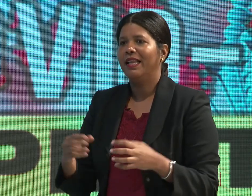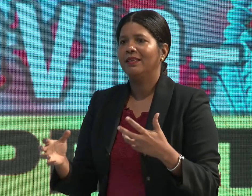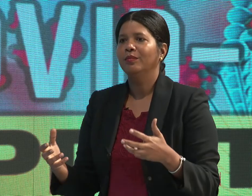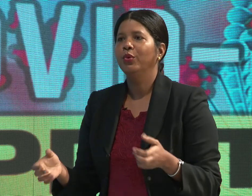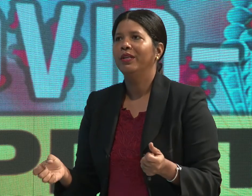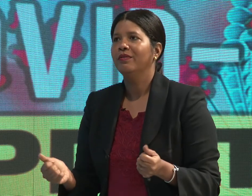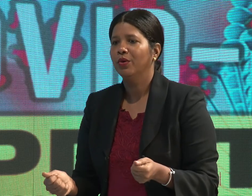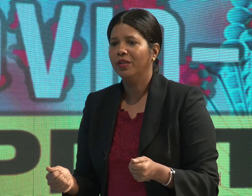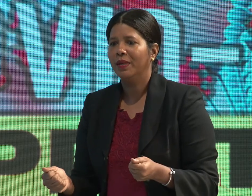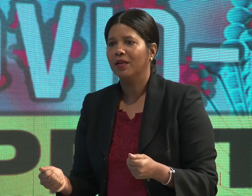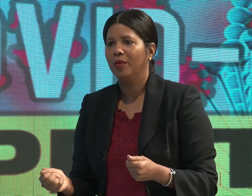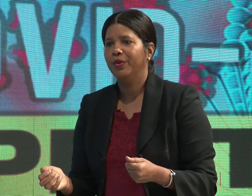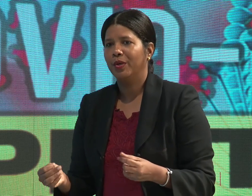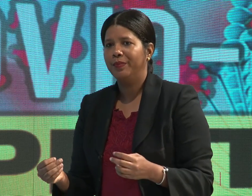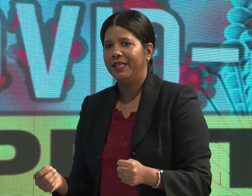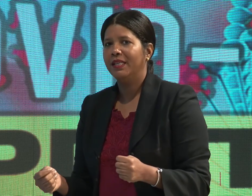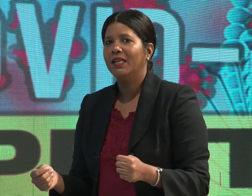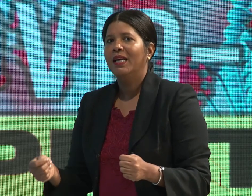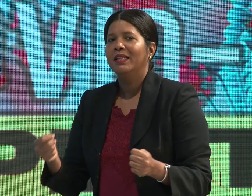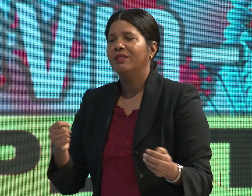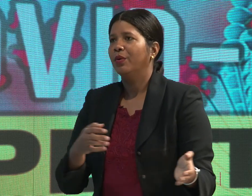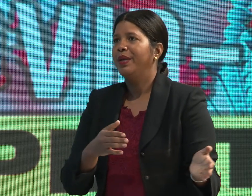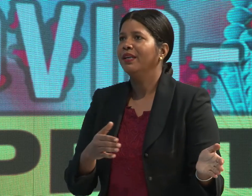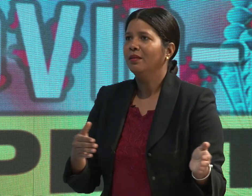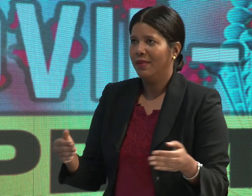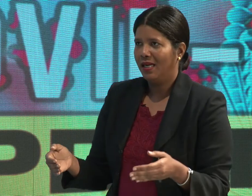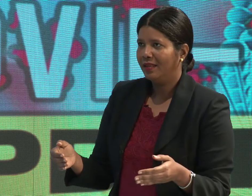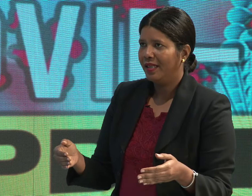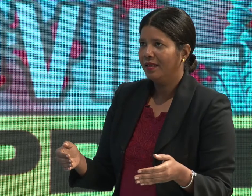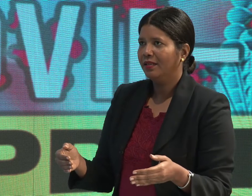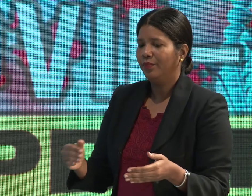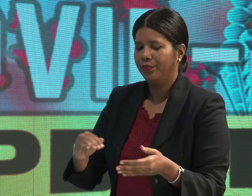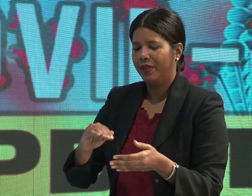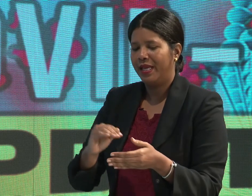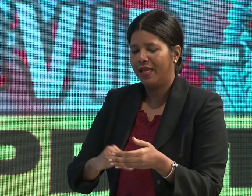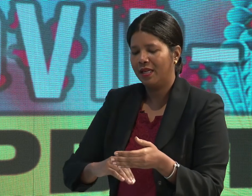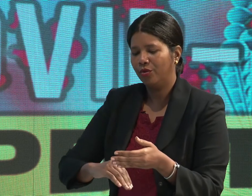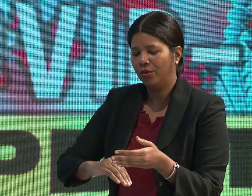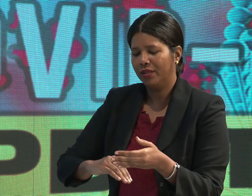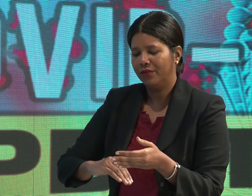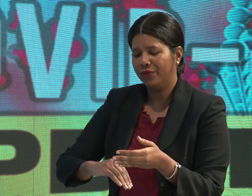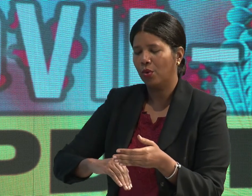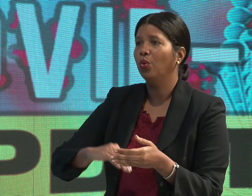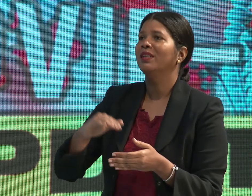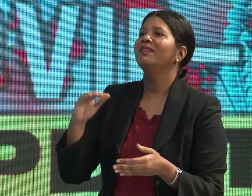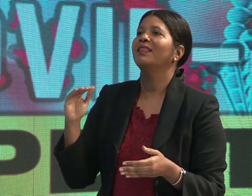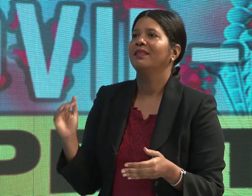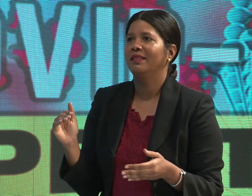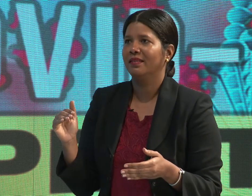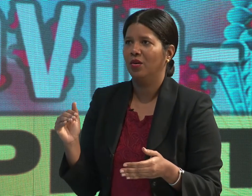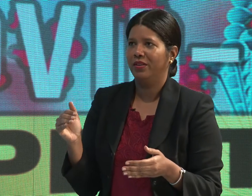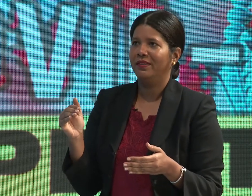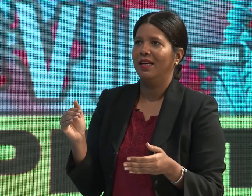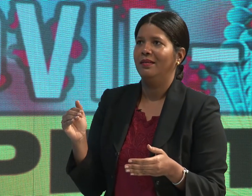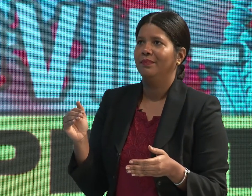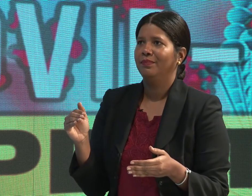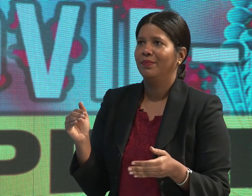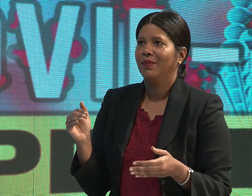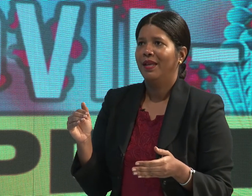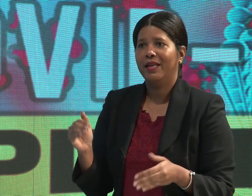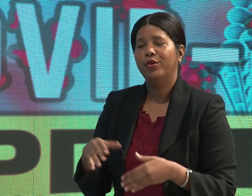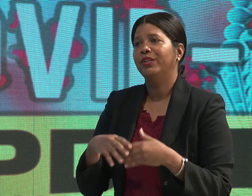hulpverlening, het lijkt een moeilijk woord, maar het komt erop neer dat vanwege de maatregelen er natuurlijk een verhoogde stress is gaan